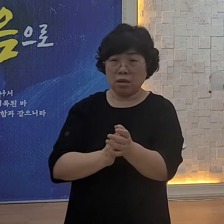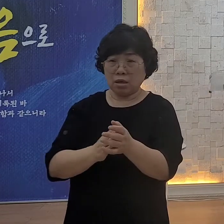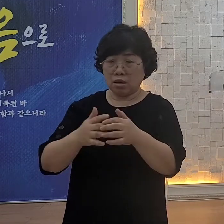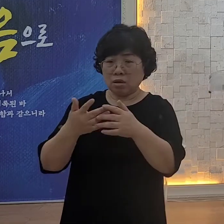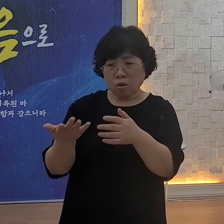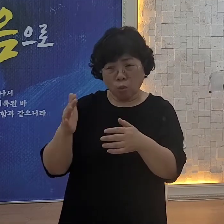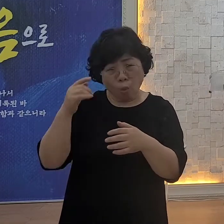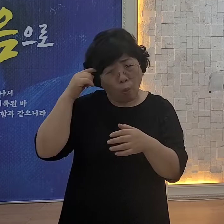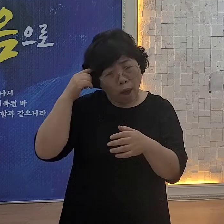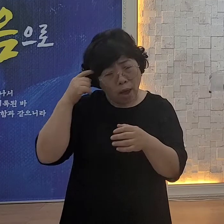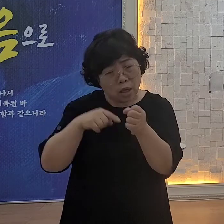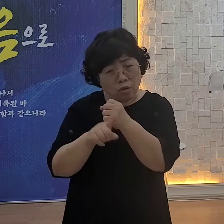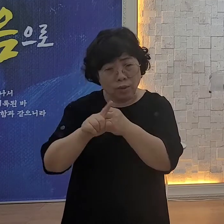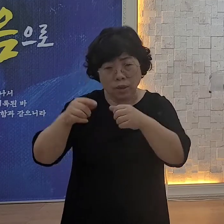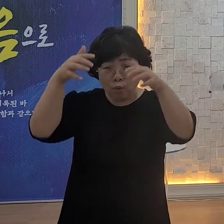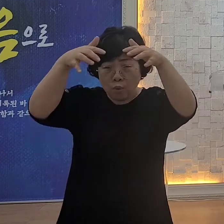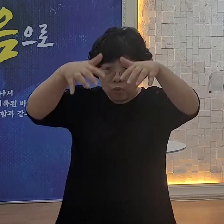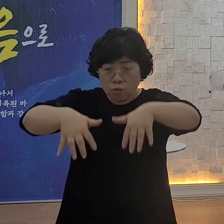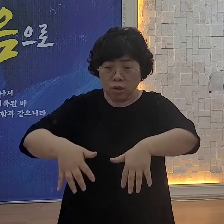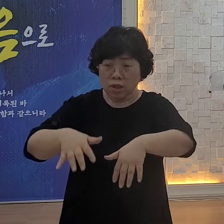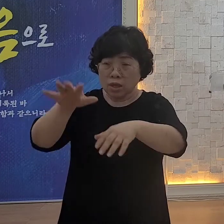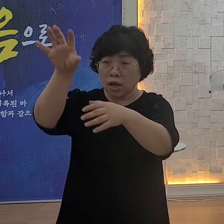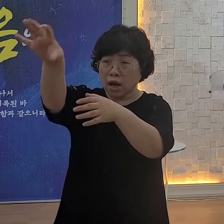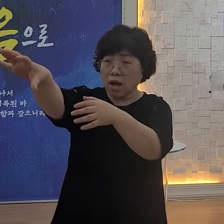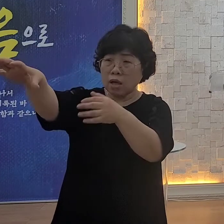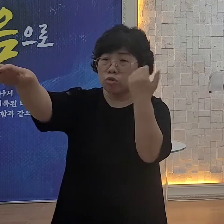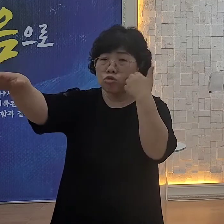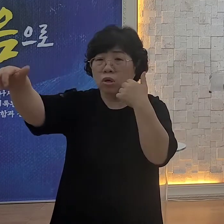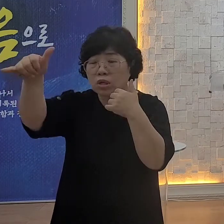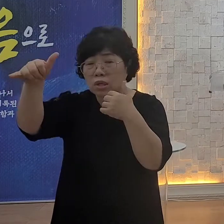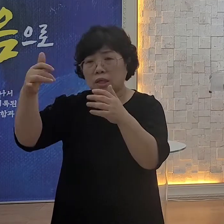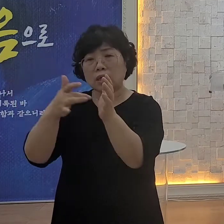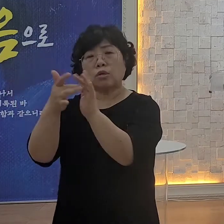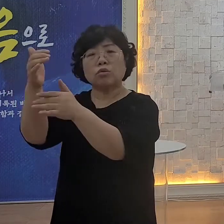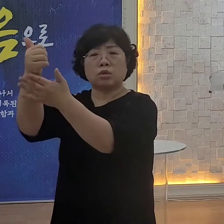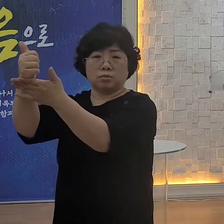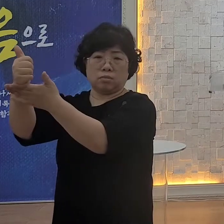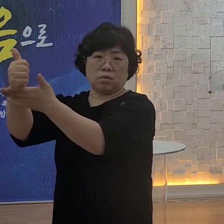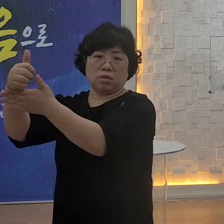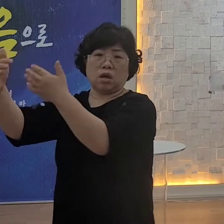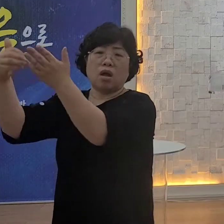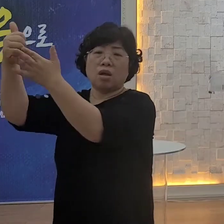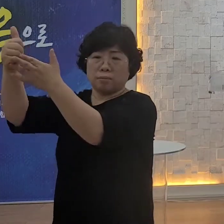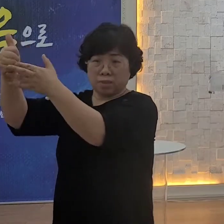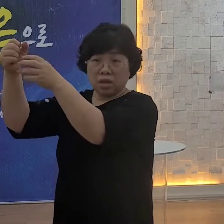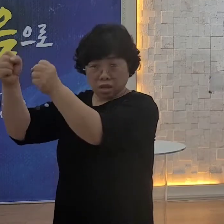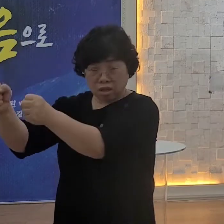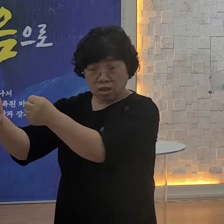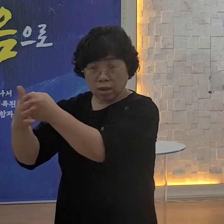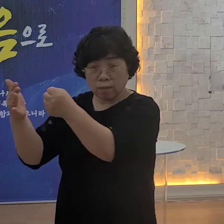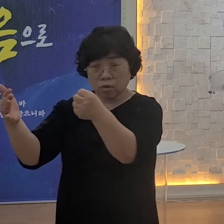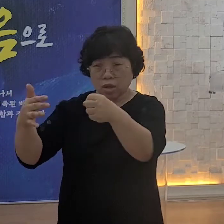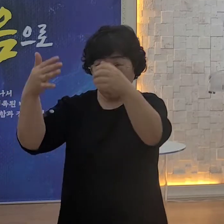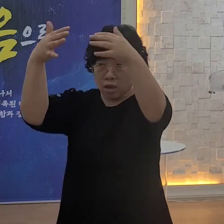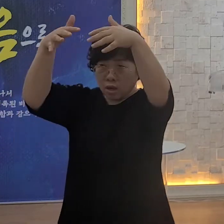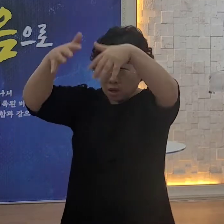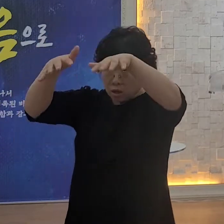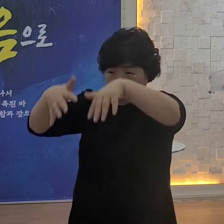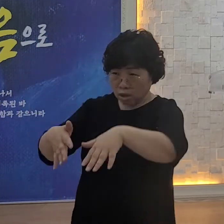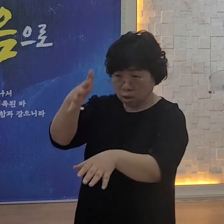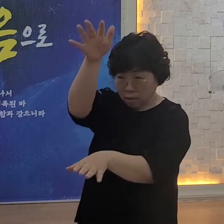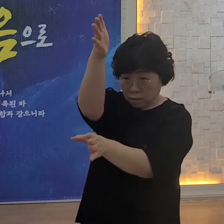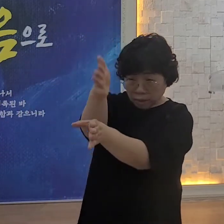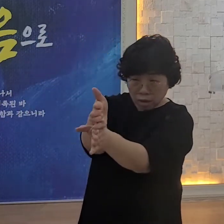아래까지 쫙 찢어졌어. 예수님의 그 십자가 운명 이후. 그 휘장이 찢어졌다는